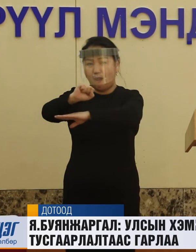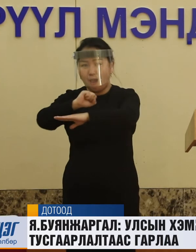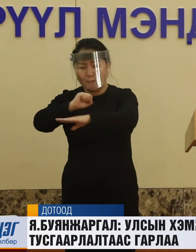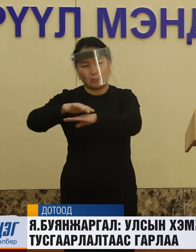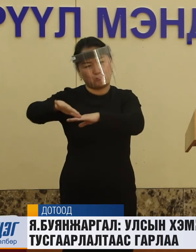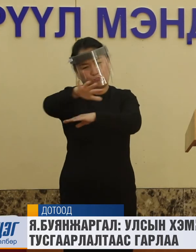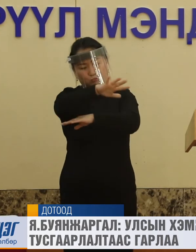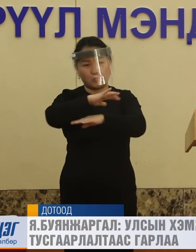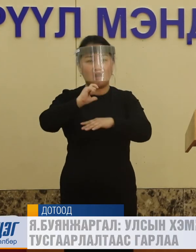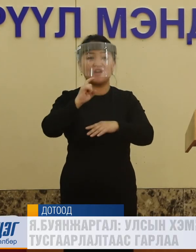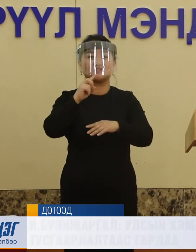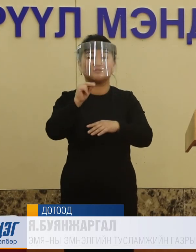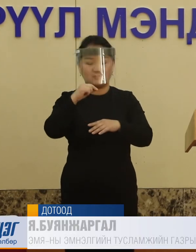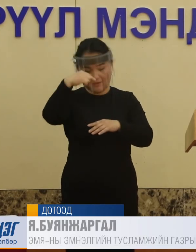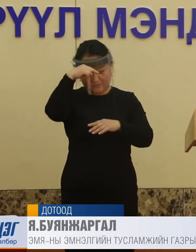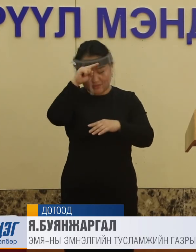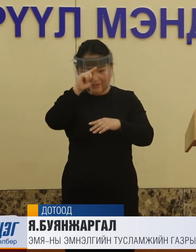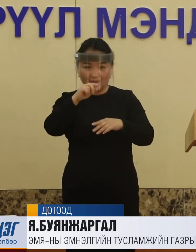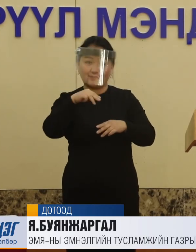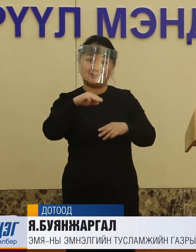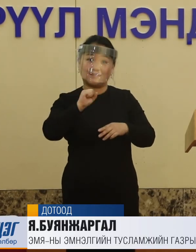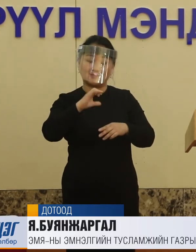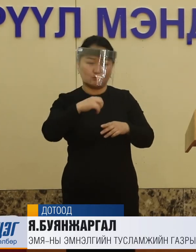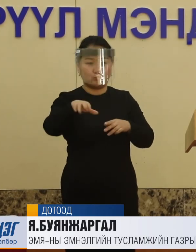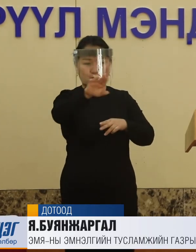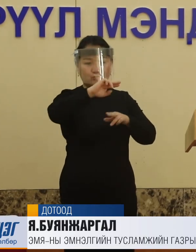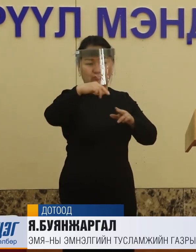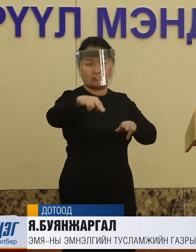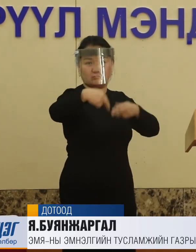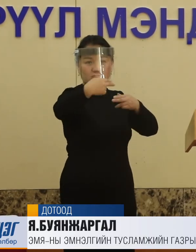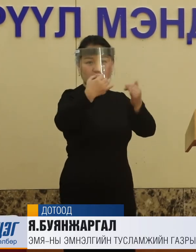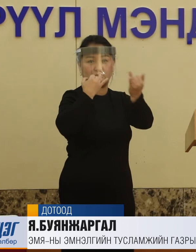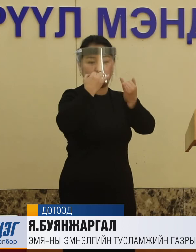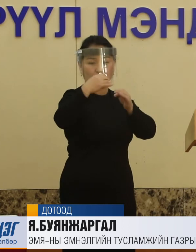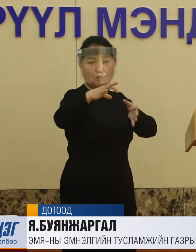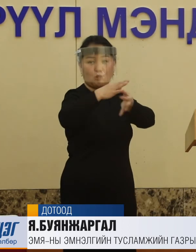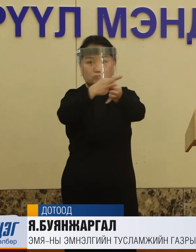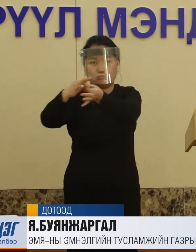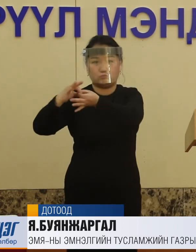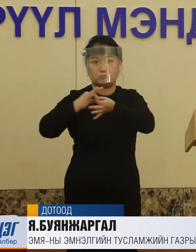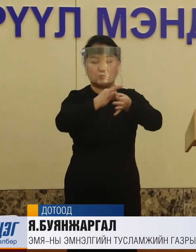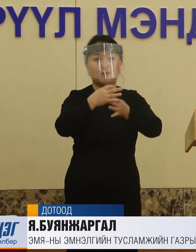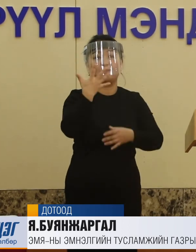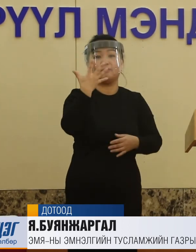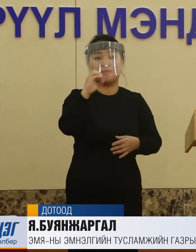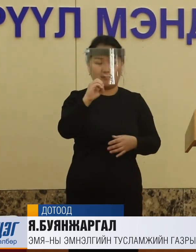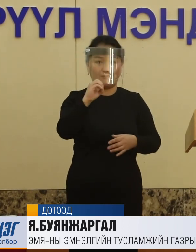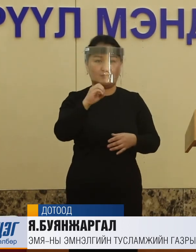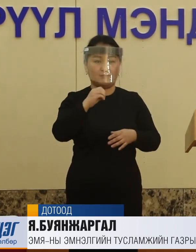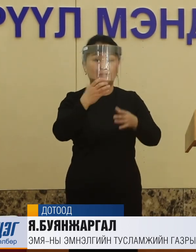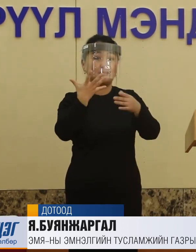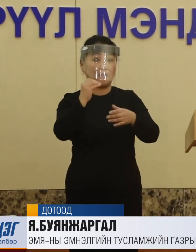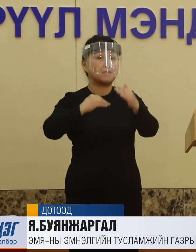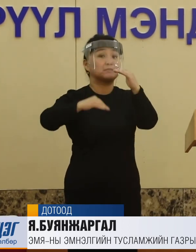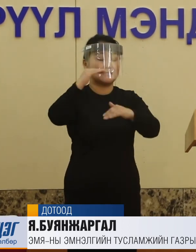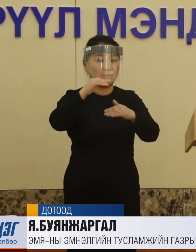тэмцлийн тасгуудыг цахимаар холбосон байгаа. За энэ цахим нийтдээ 50 гаруй эрчим тэмцлийн тасгийг бид цахим